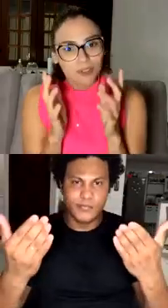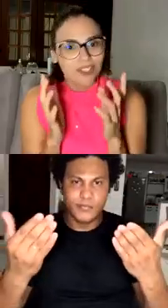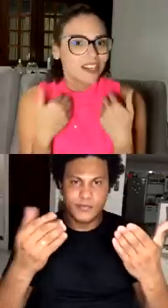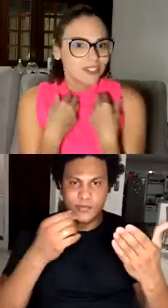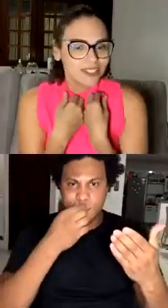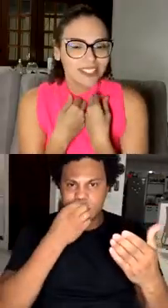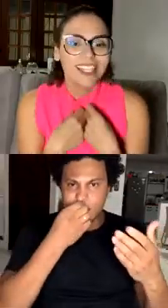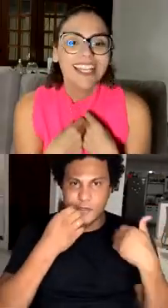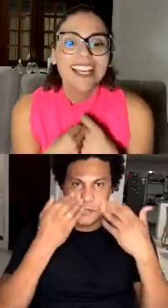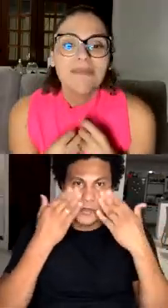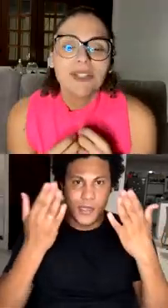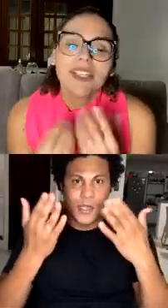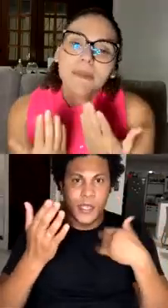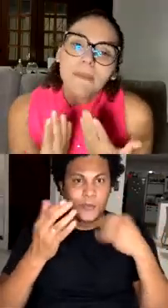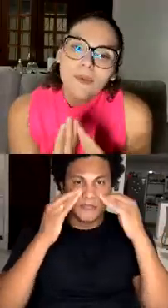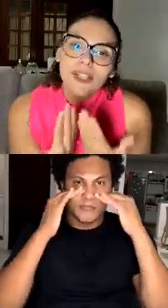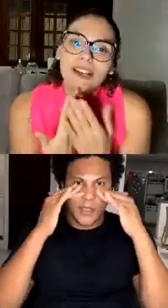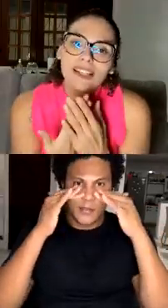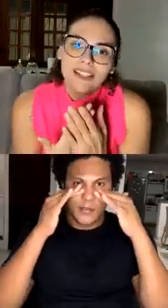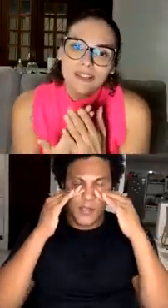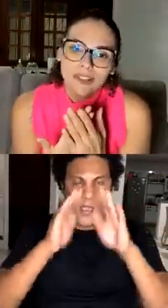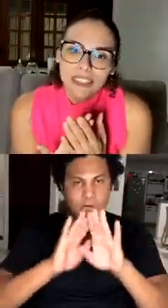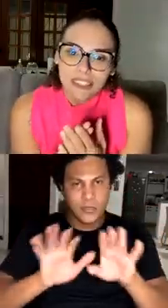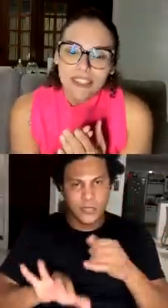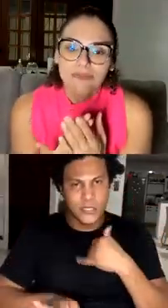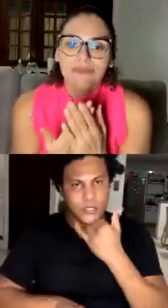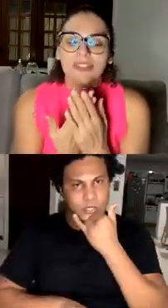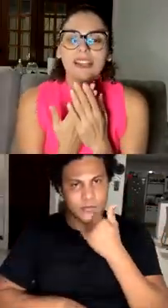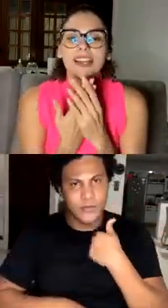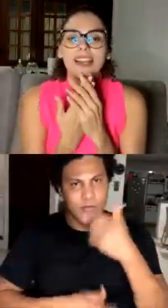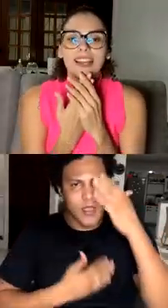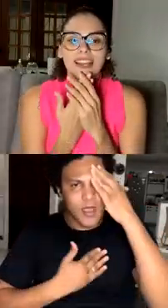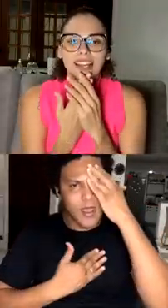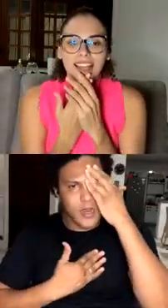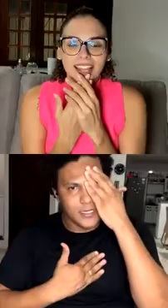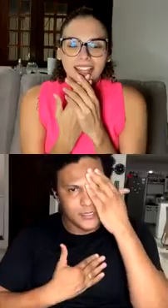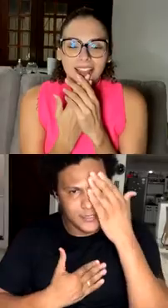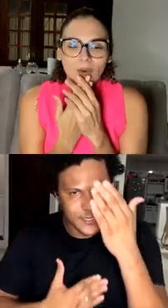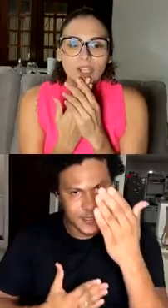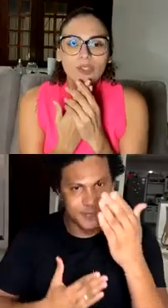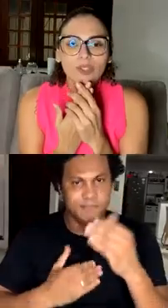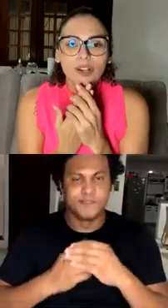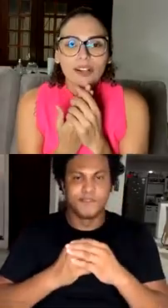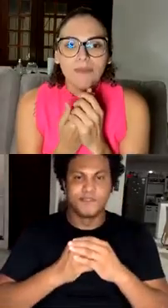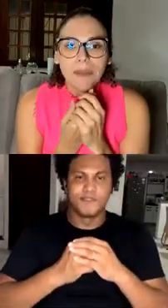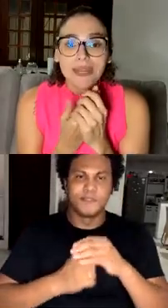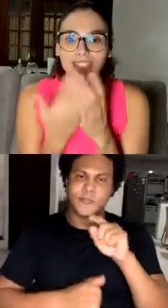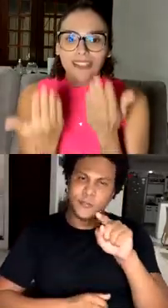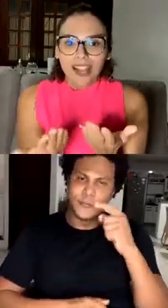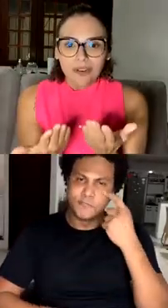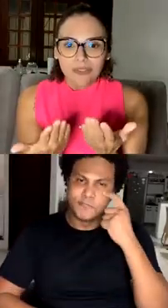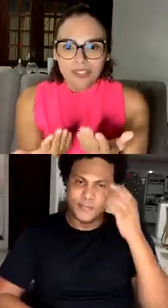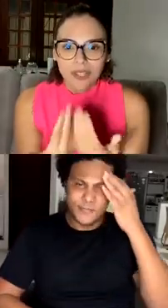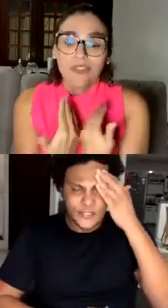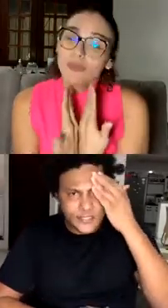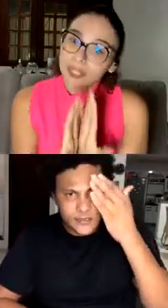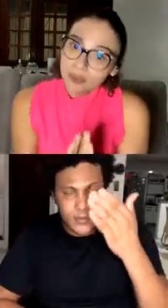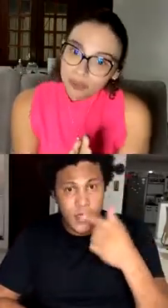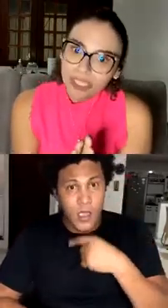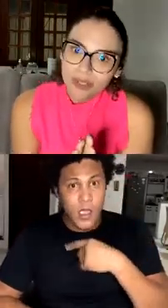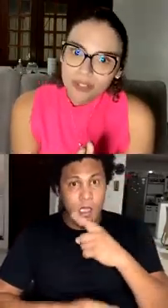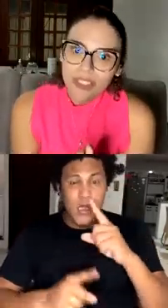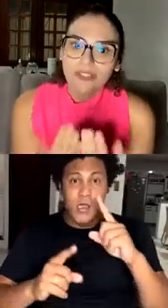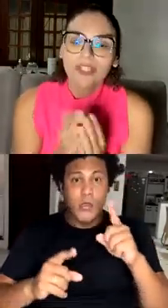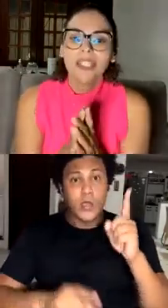provavelmente eu vou chorar, que eu sou assim, mas eu queria em público agradecer você, né? Quando me apresentaram a você, foi uma